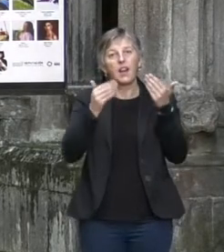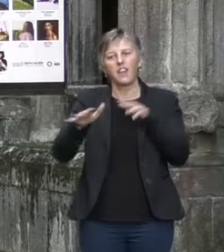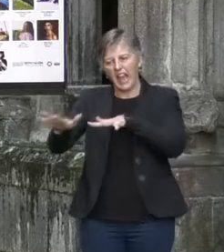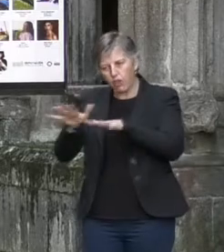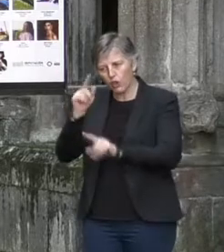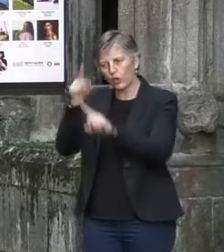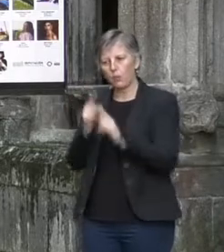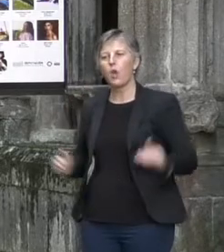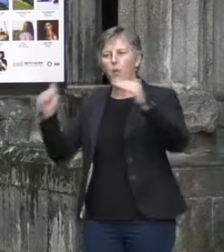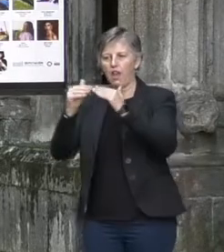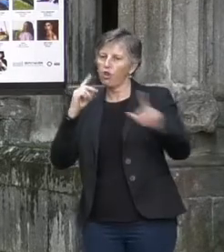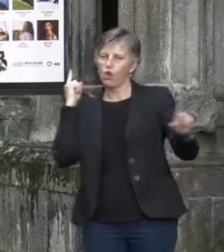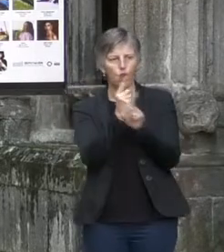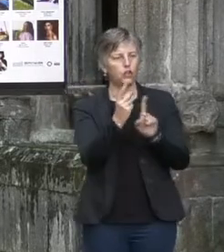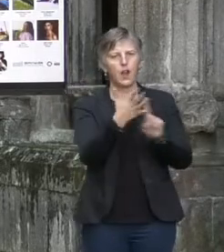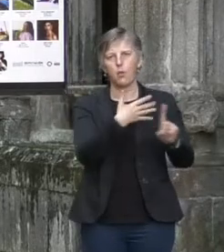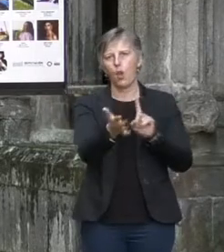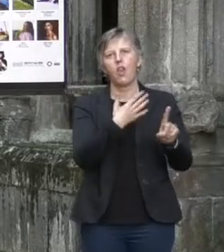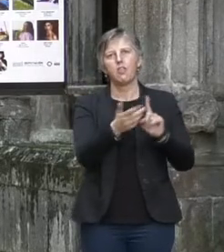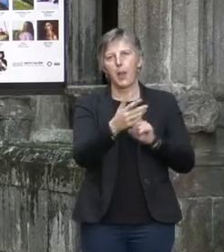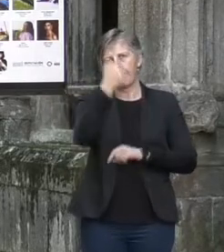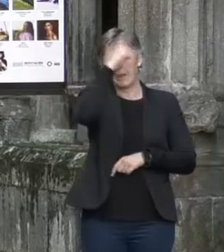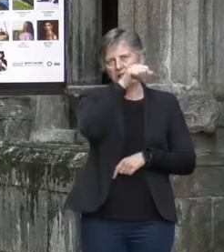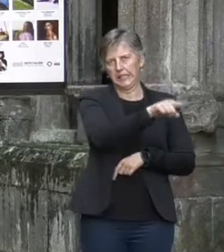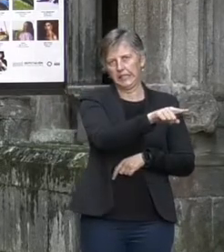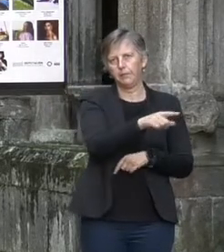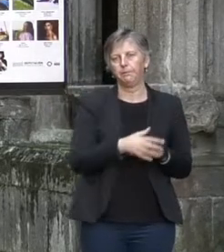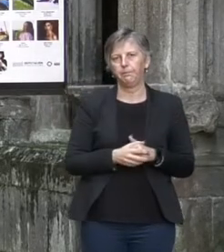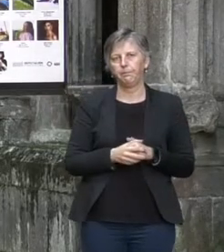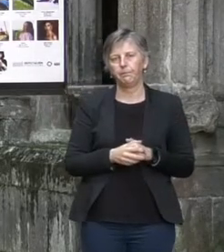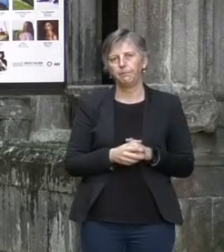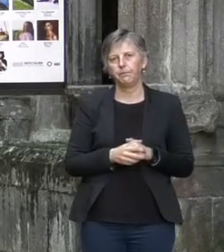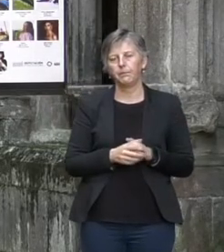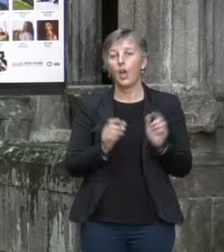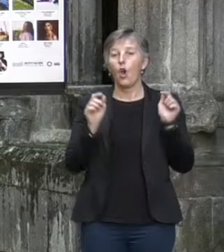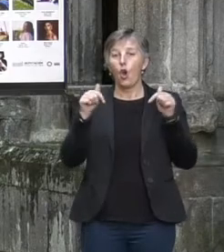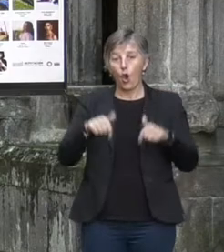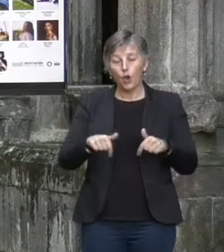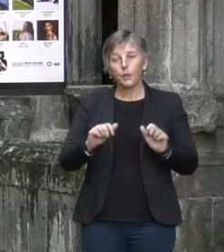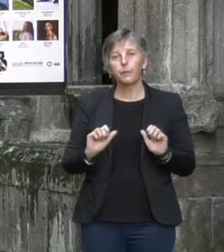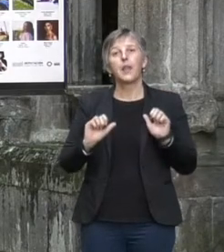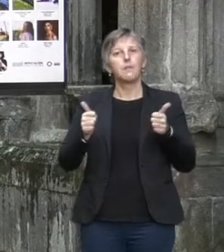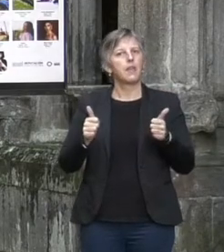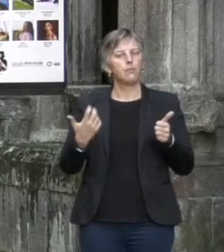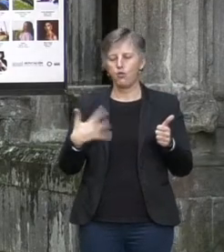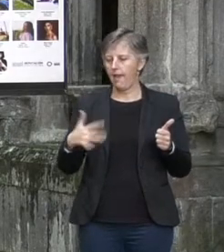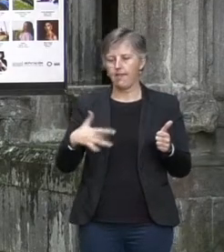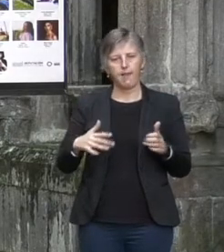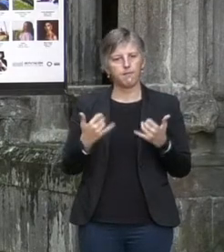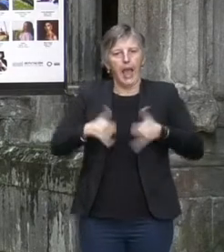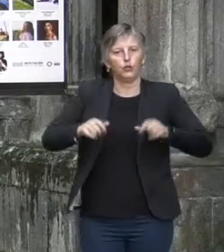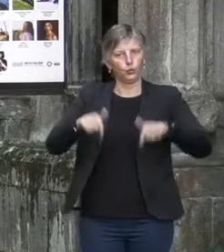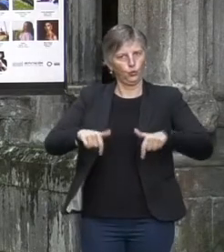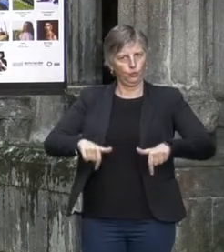da igualdade en contra da violencia machista. Hoxe comenzamos xa os